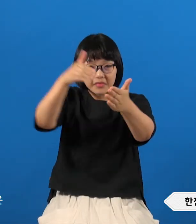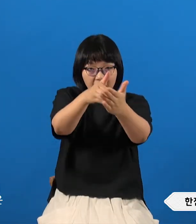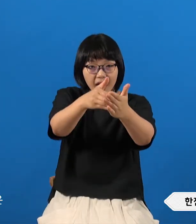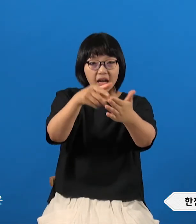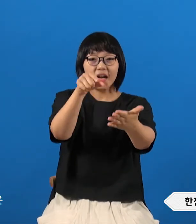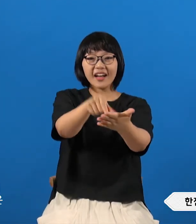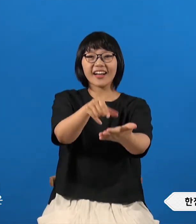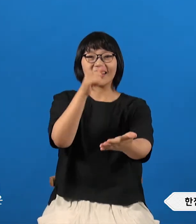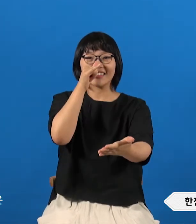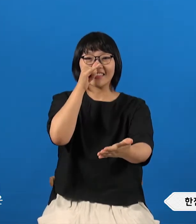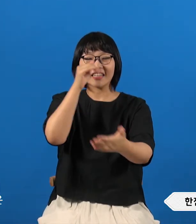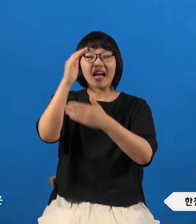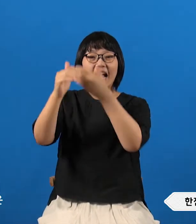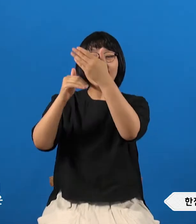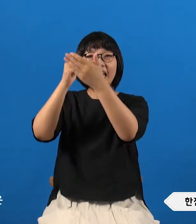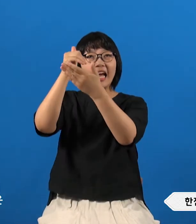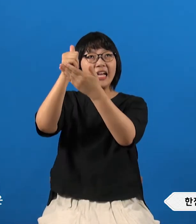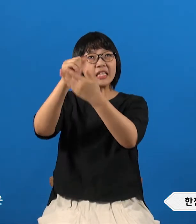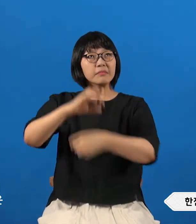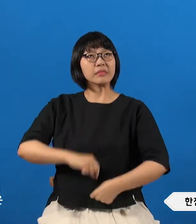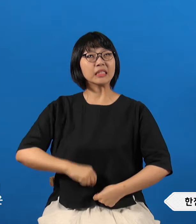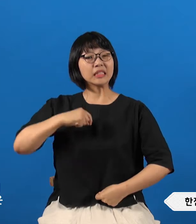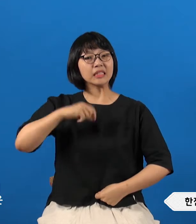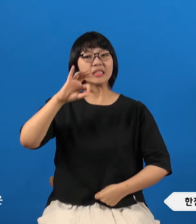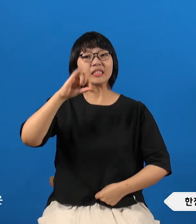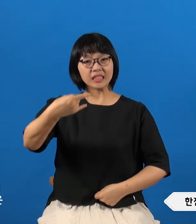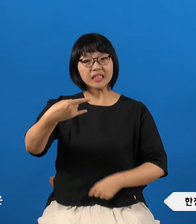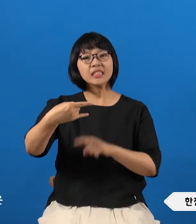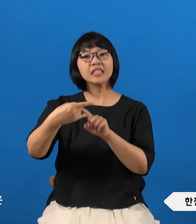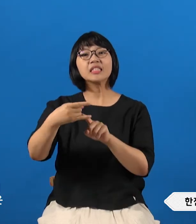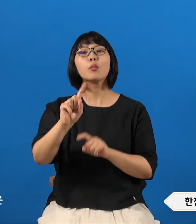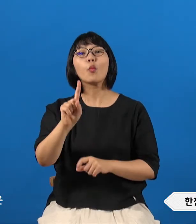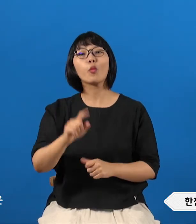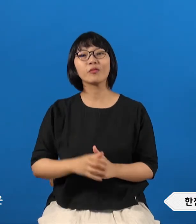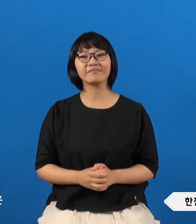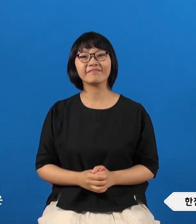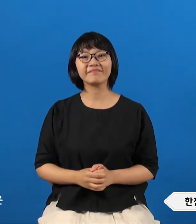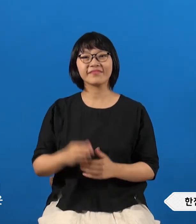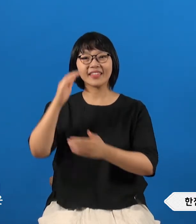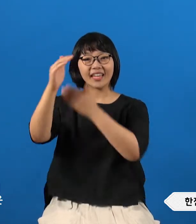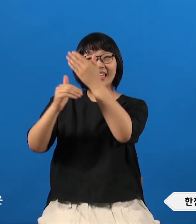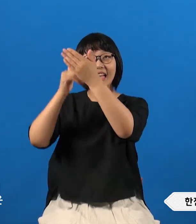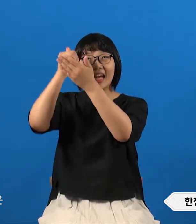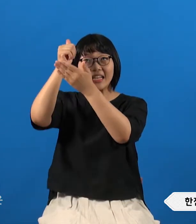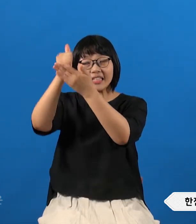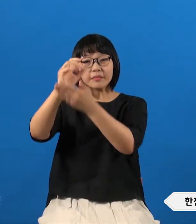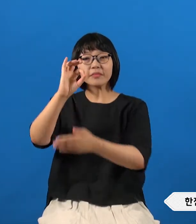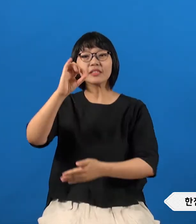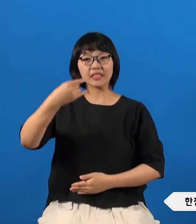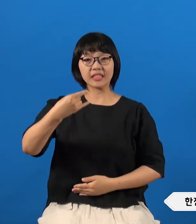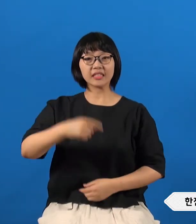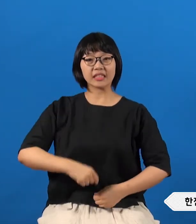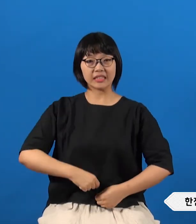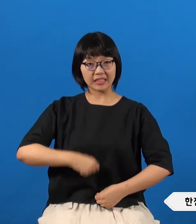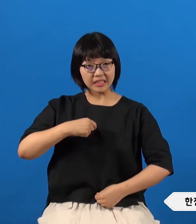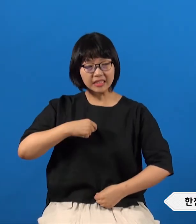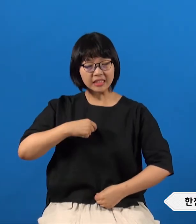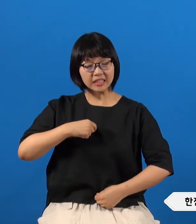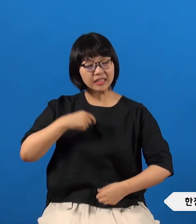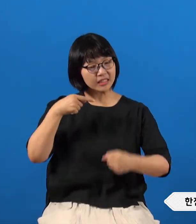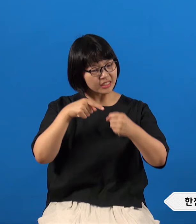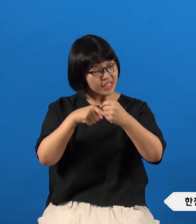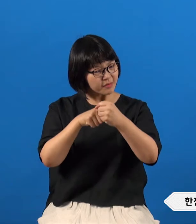여기 하나님의 의라는 말이 나옵니다. 이 하나님의 의, 이